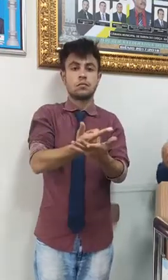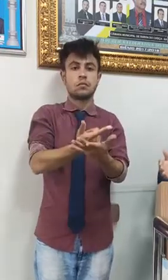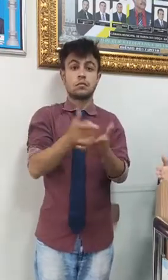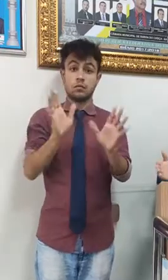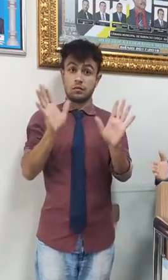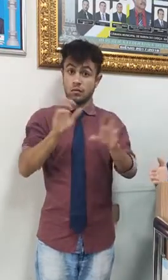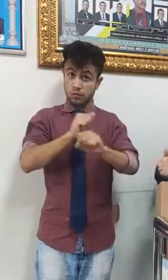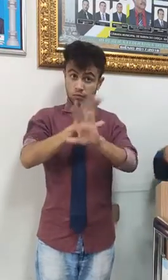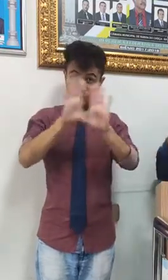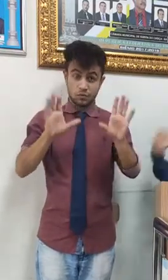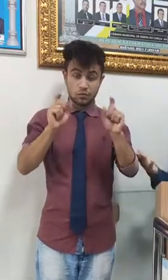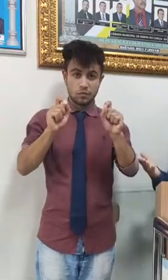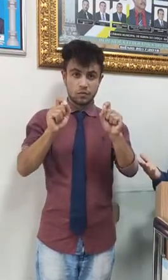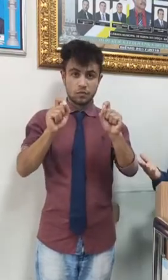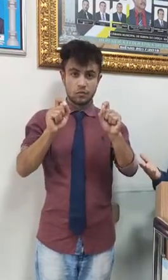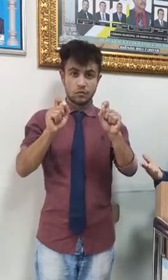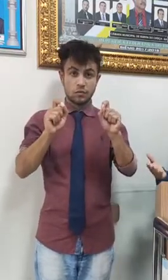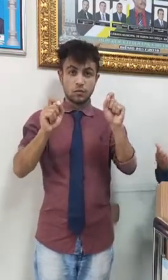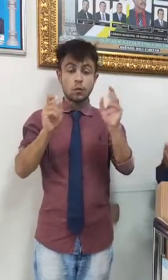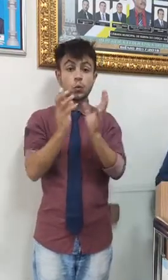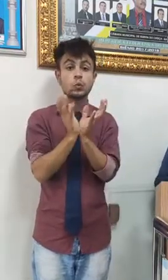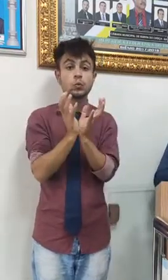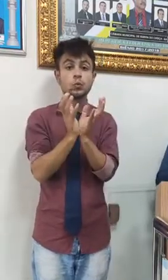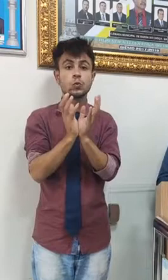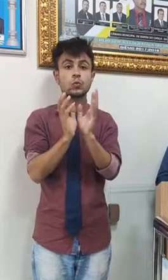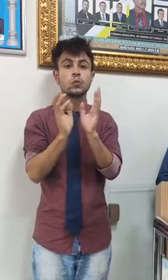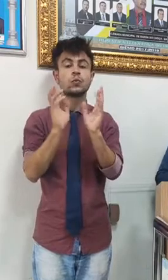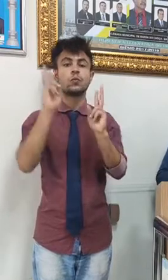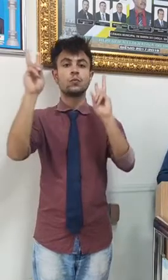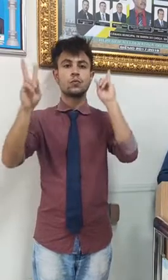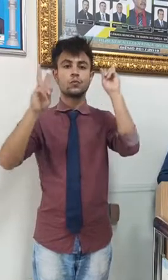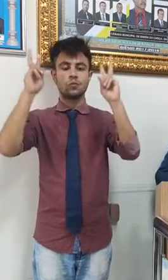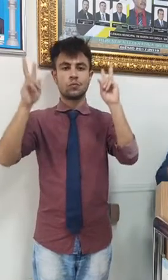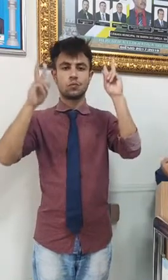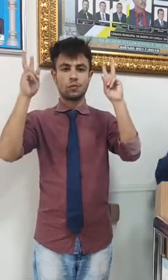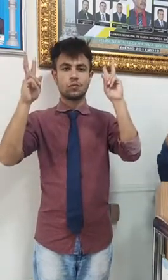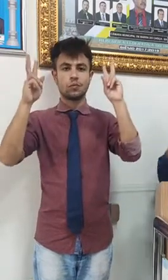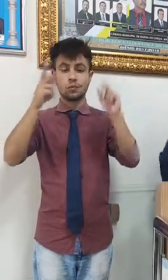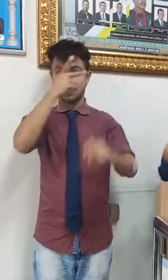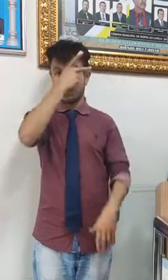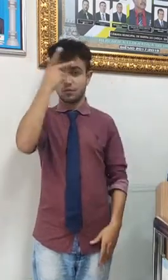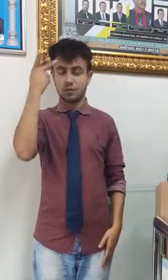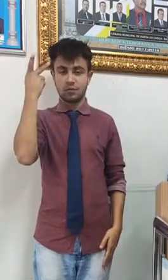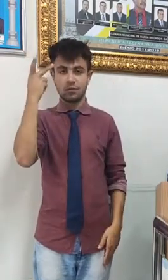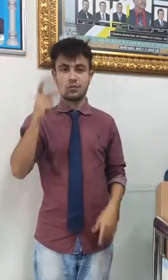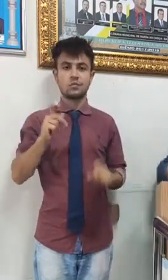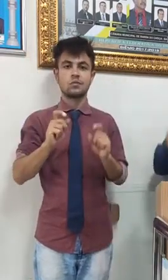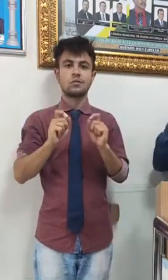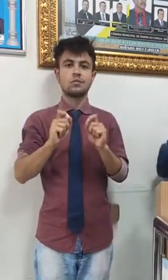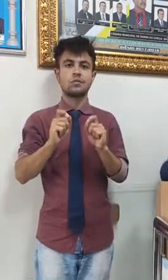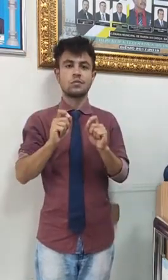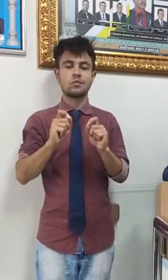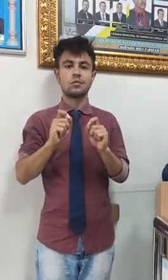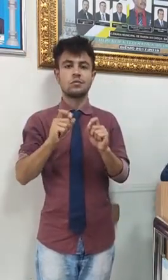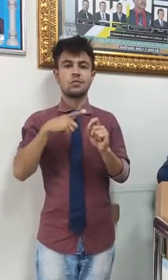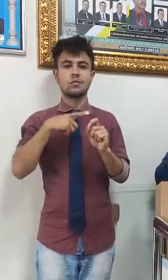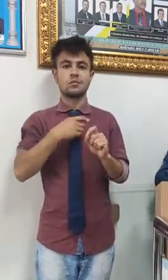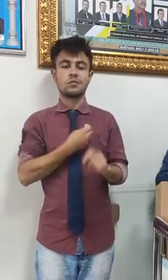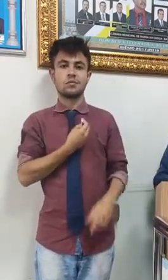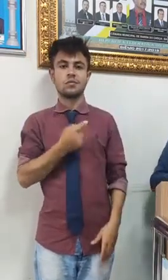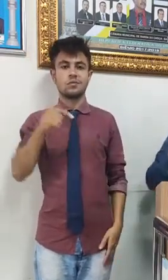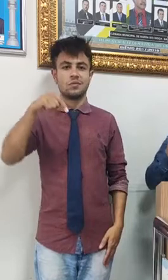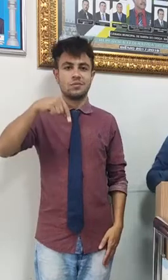essas bandas renomadas é o governo do estado que está dando, não só para a Barra do Choça, para a Bahia inteira, através